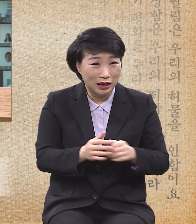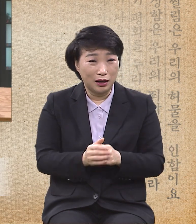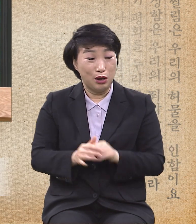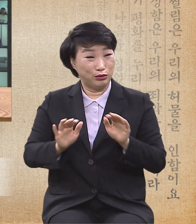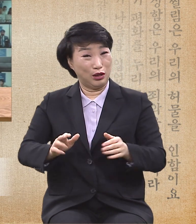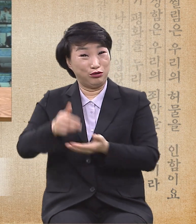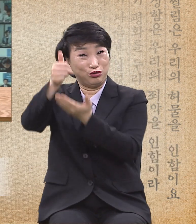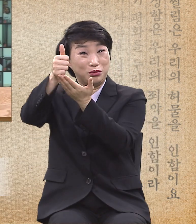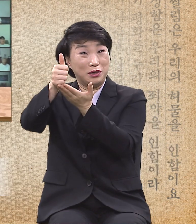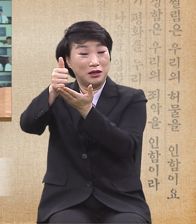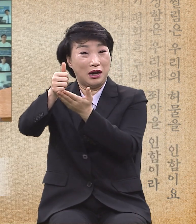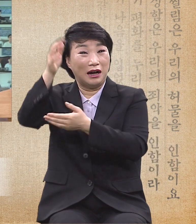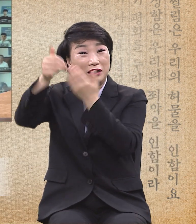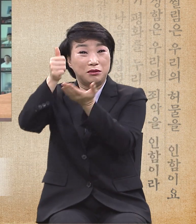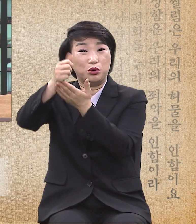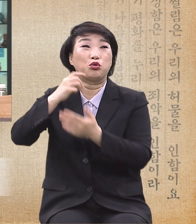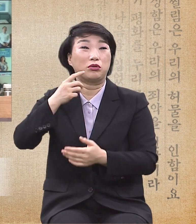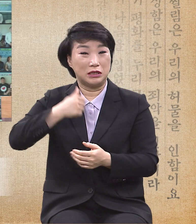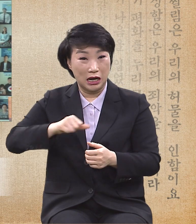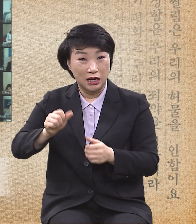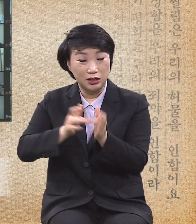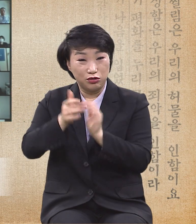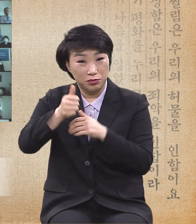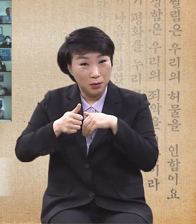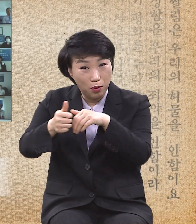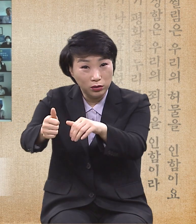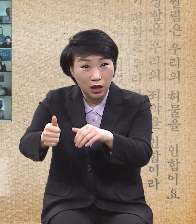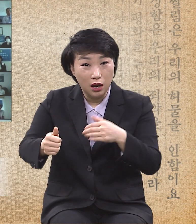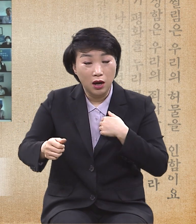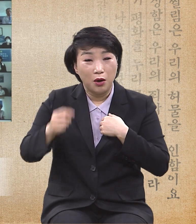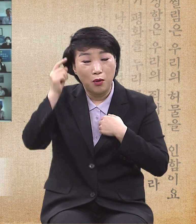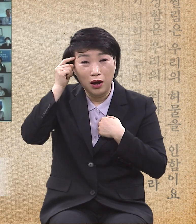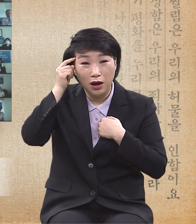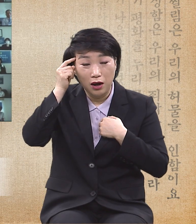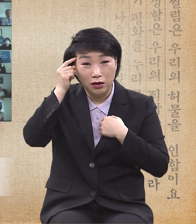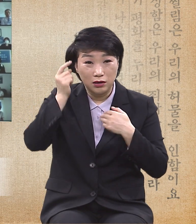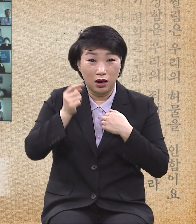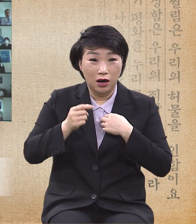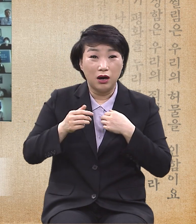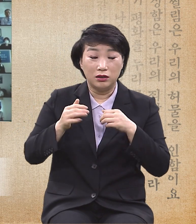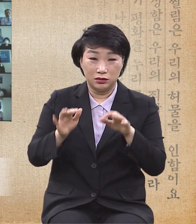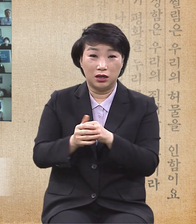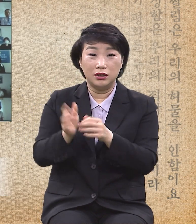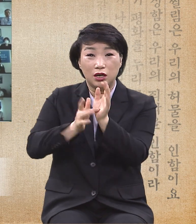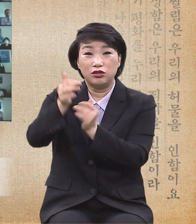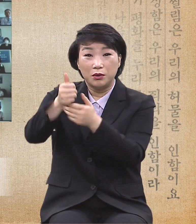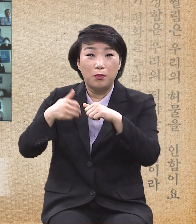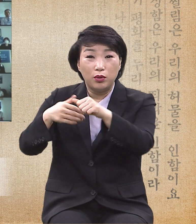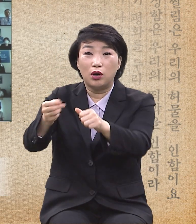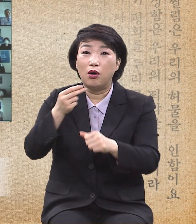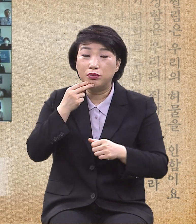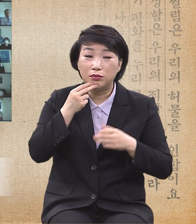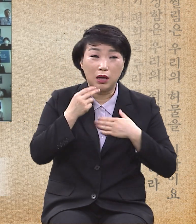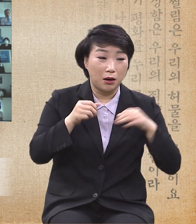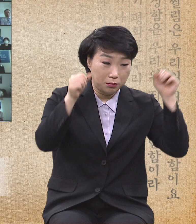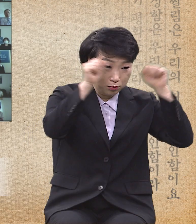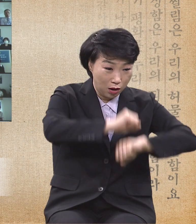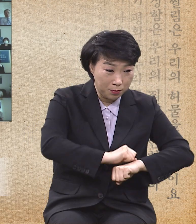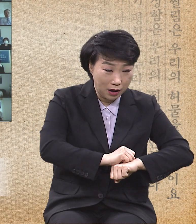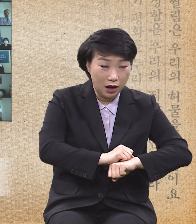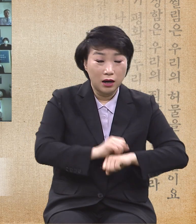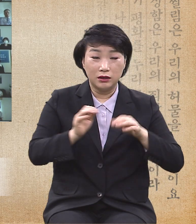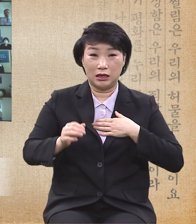독생자를 주셨다. 우리가 안 주면 멸망하니까 멸망이라는 죄를 예수님에